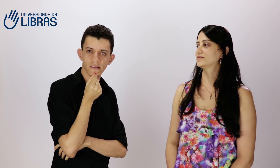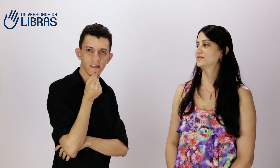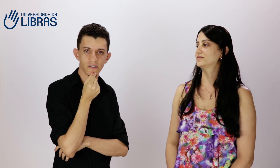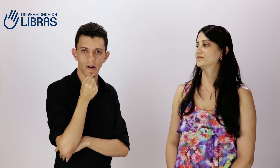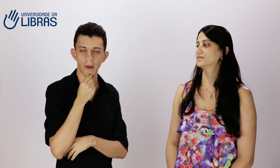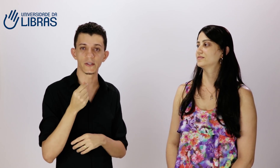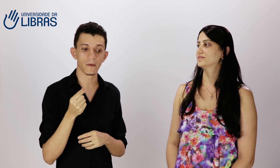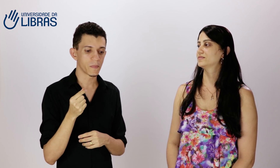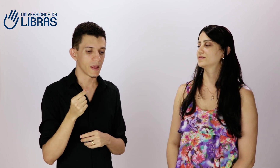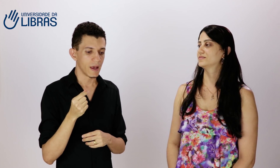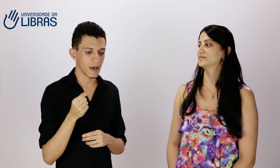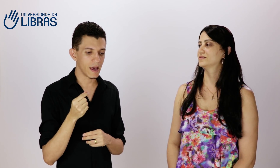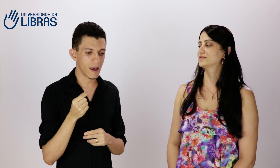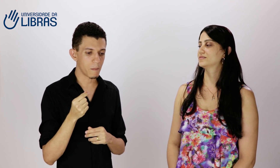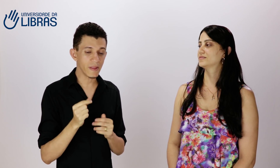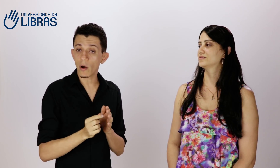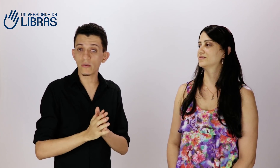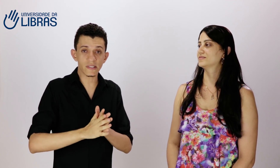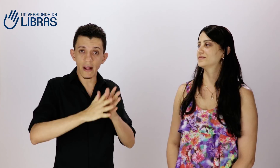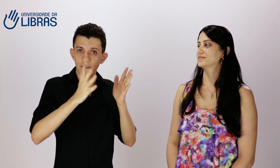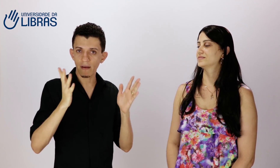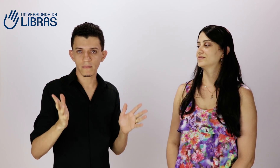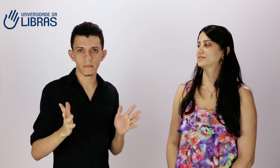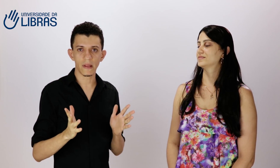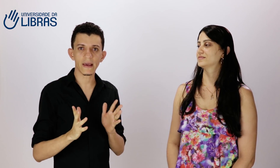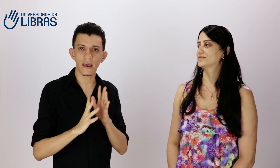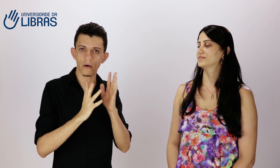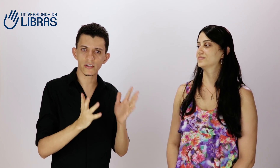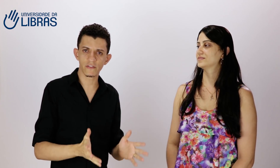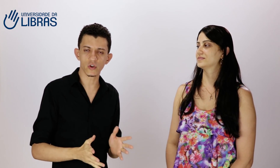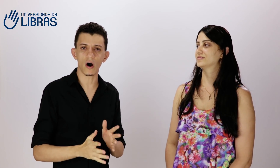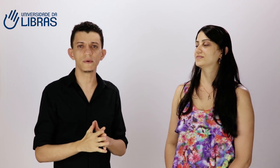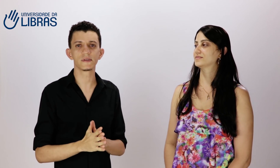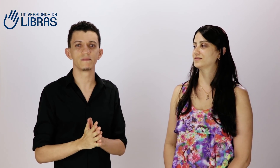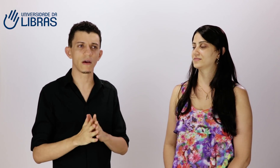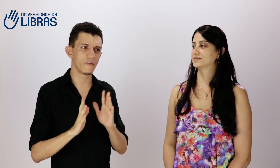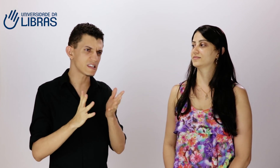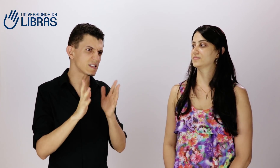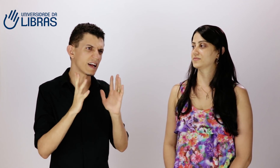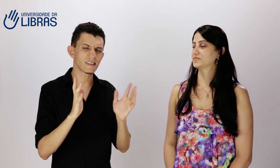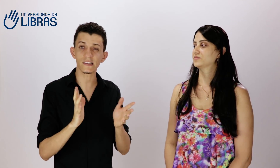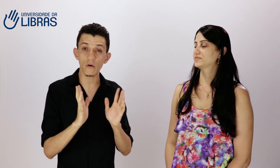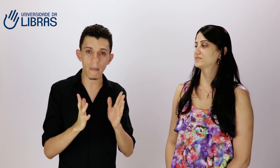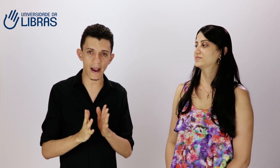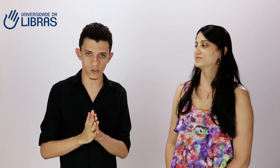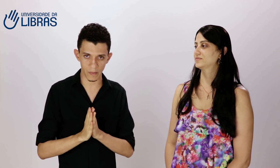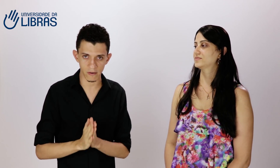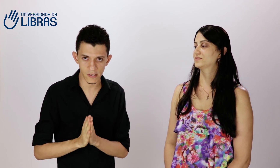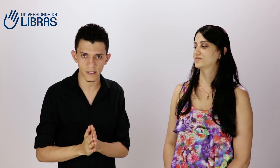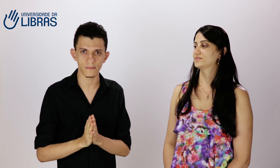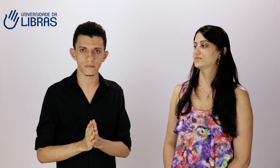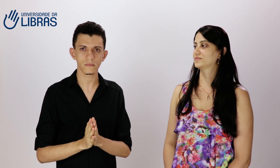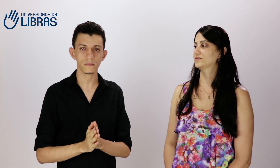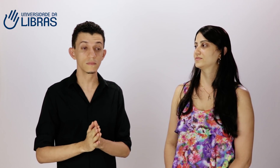assim, geralmente. Então eu descrevi, né, quem é o Steve Jobs, eu fiz a sinalização mais ou menos assim.